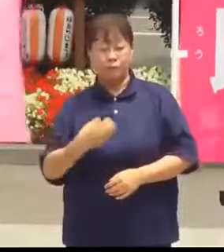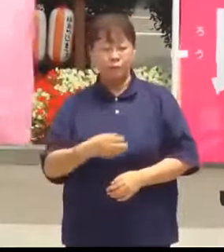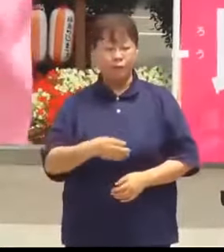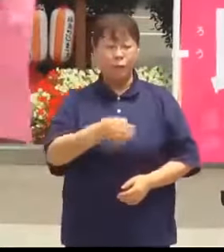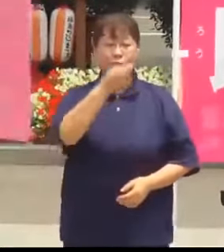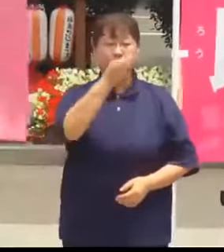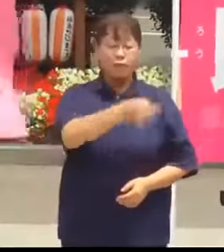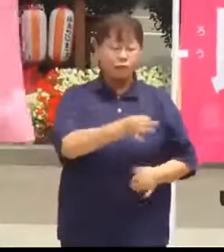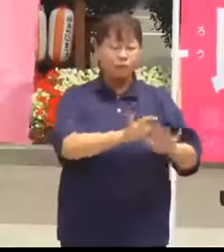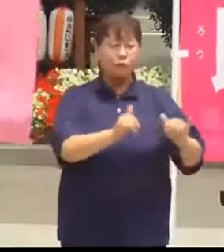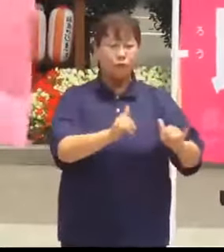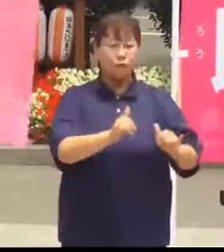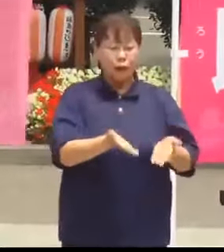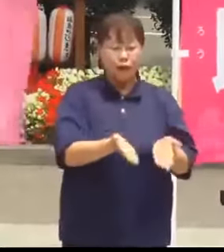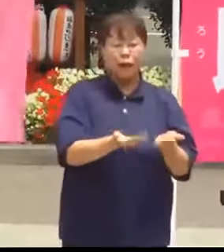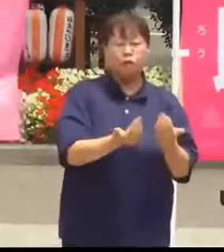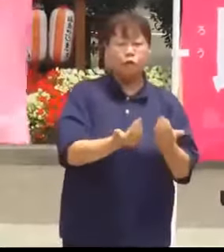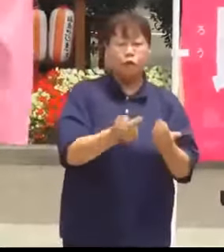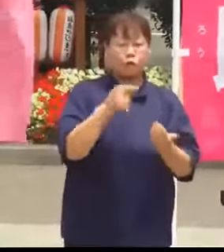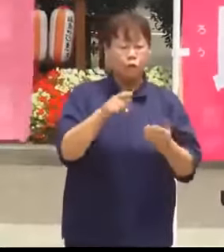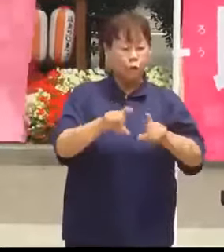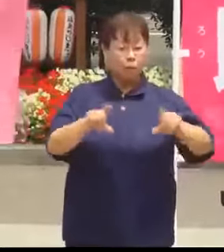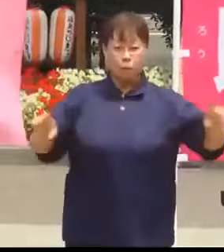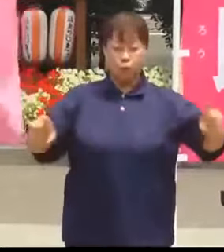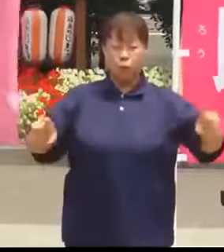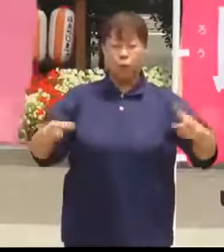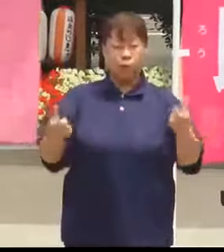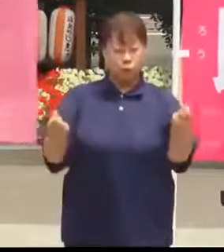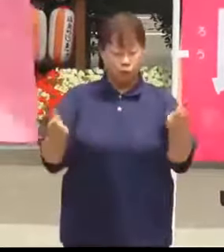一番フェアな撮り方じゃないですか